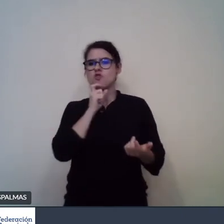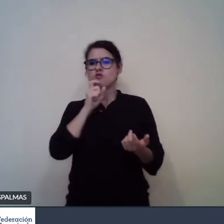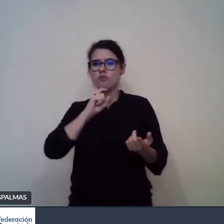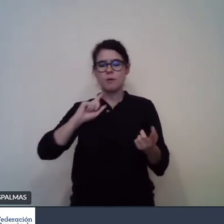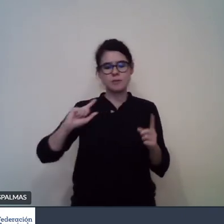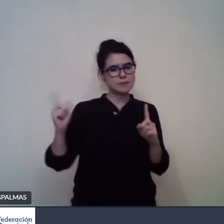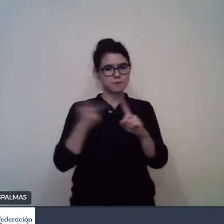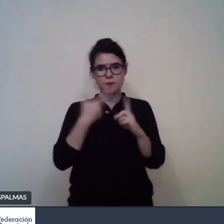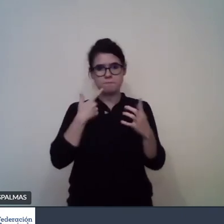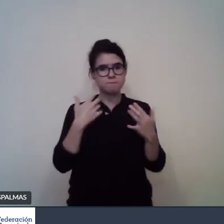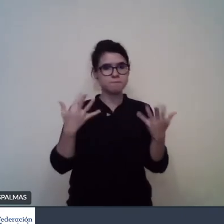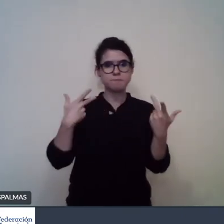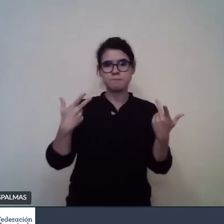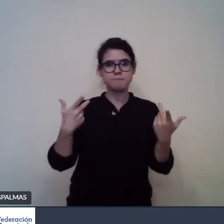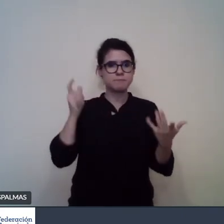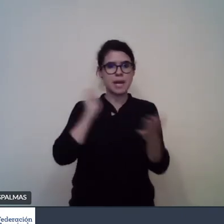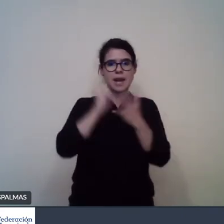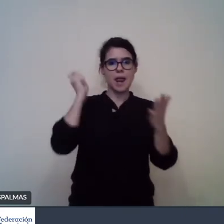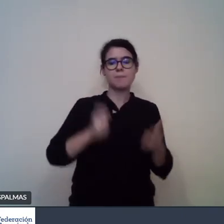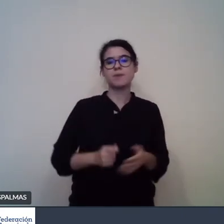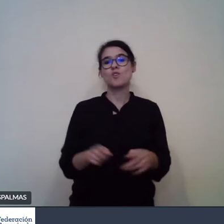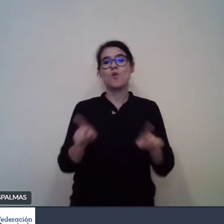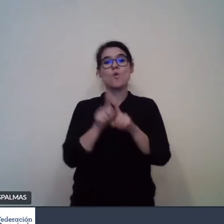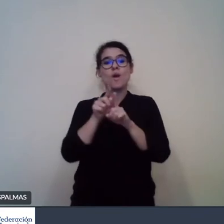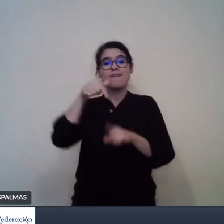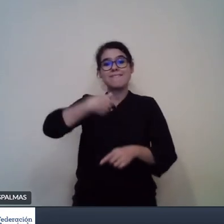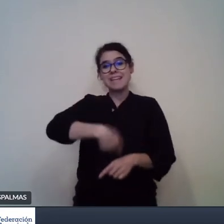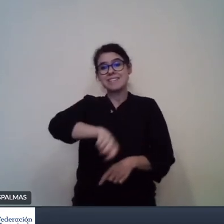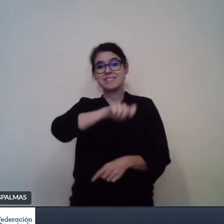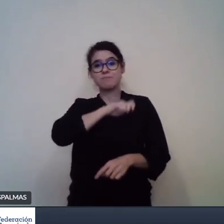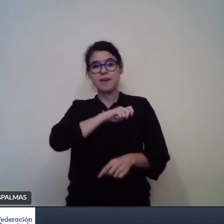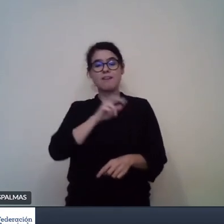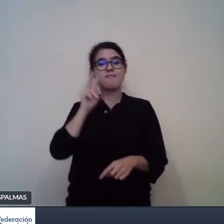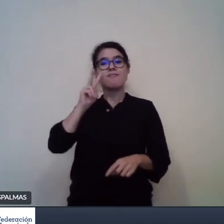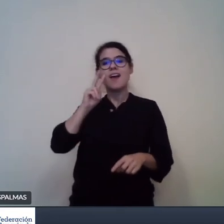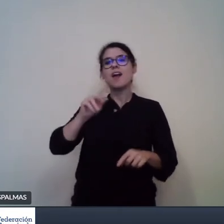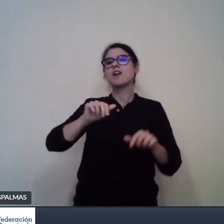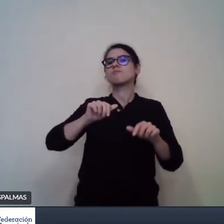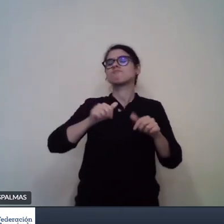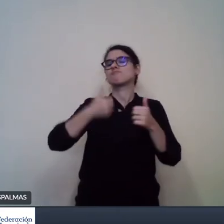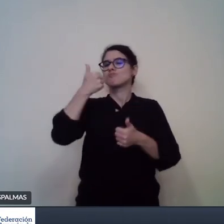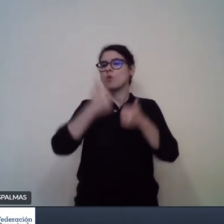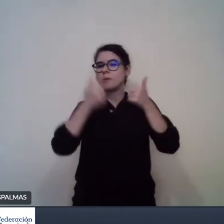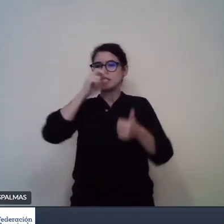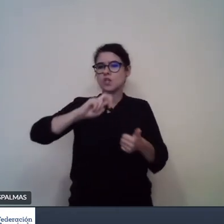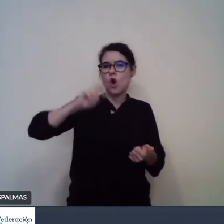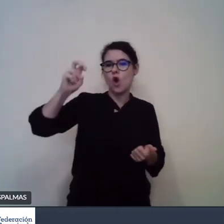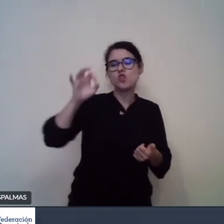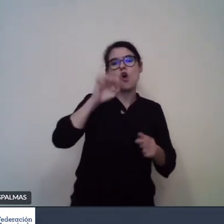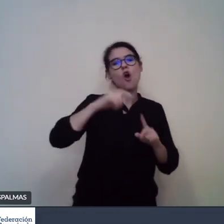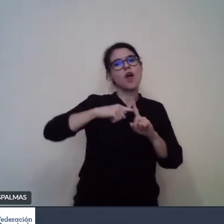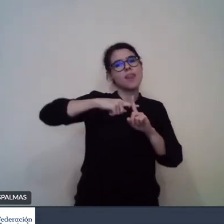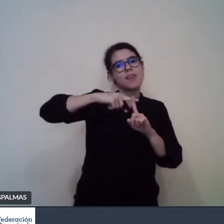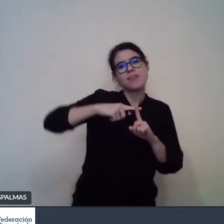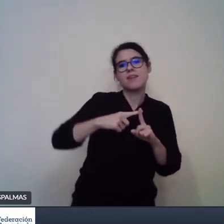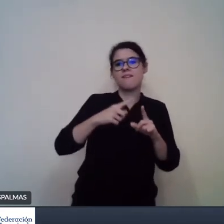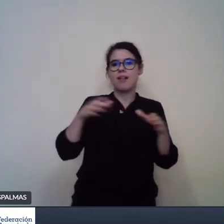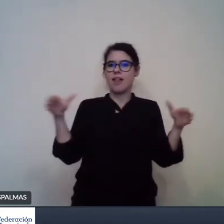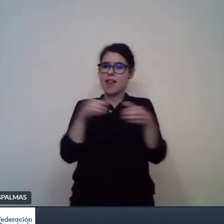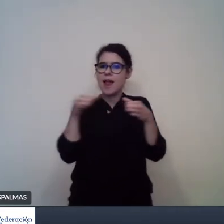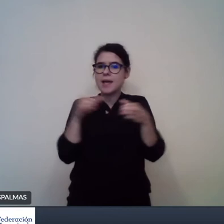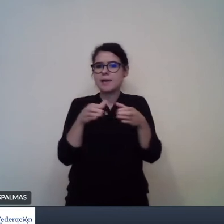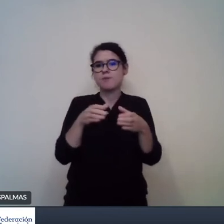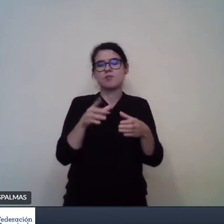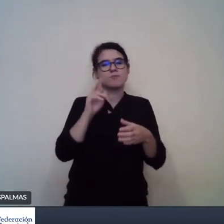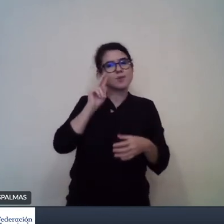quizás en España sí que se verían en otras competiciones o en otro nivel de equipos, quizás no se llegan a ver, ¿no?